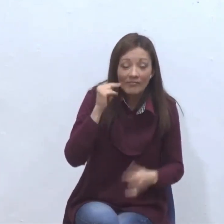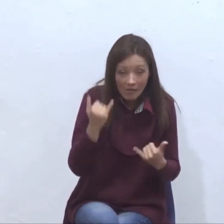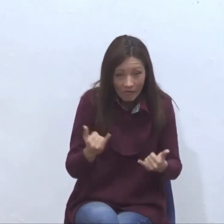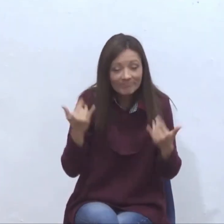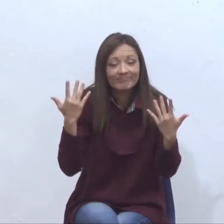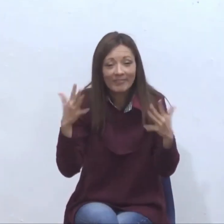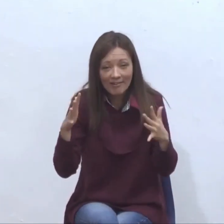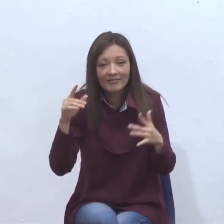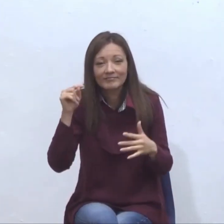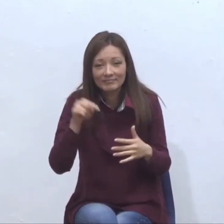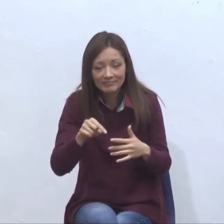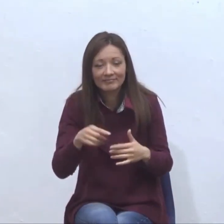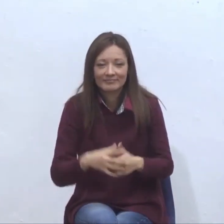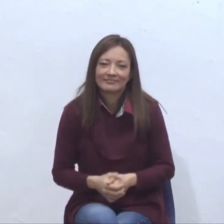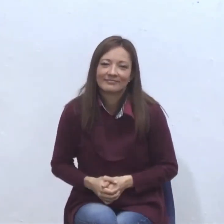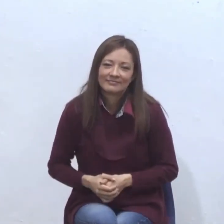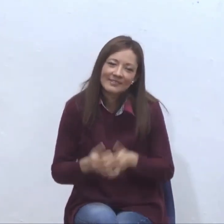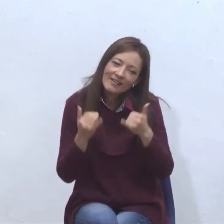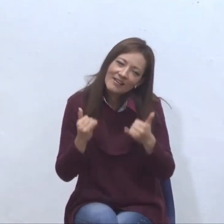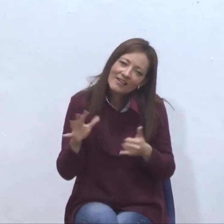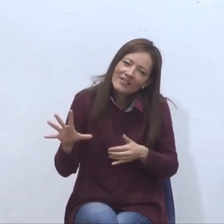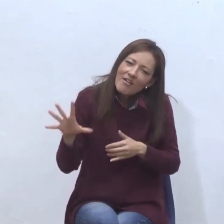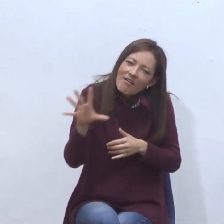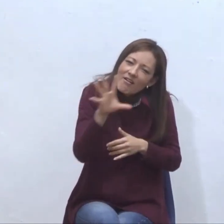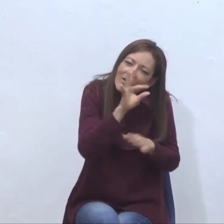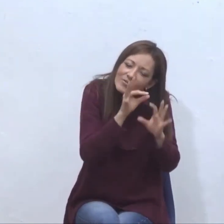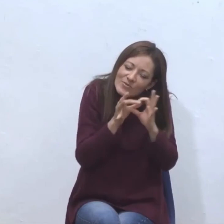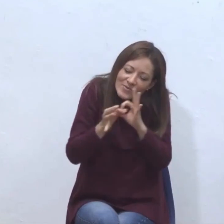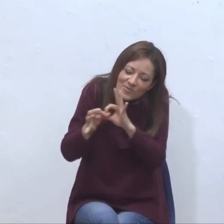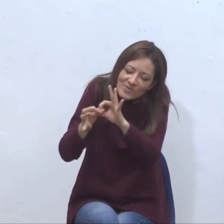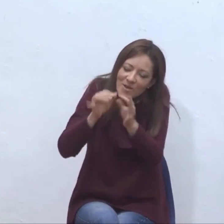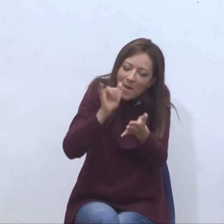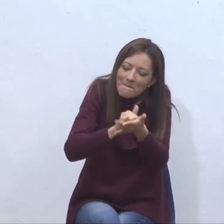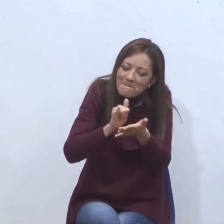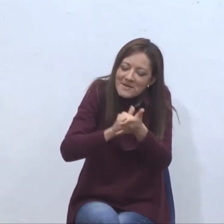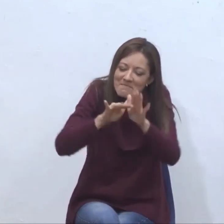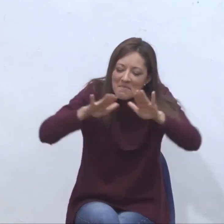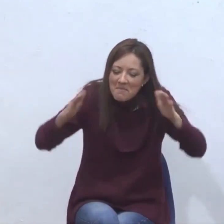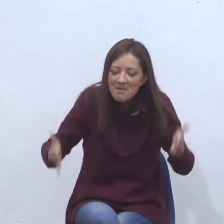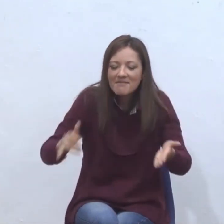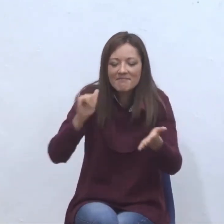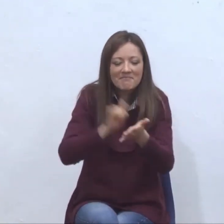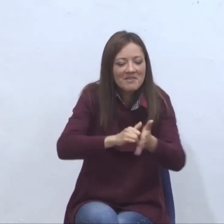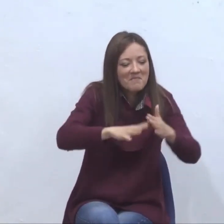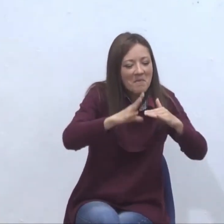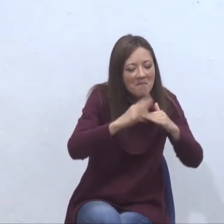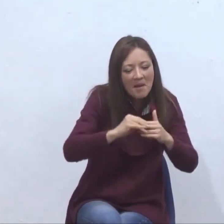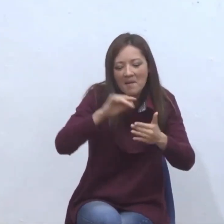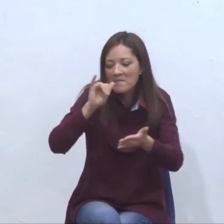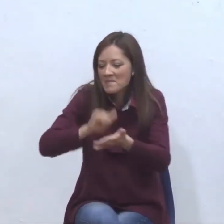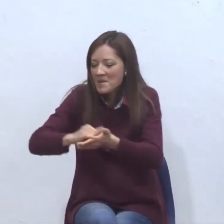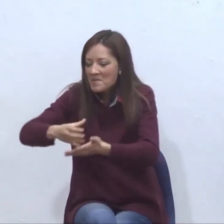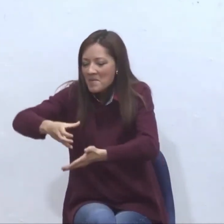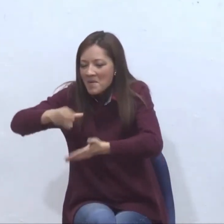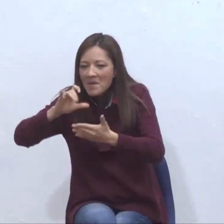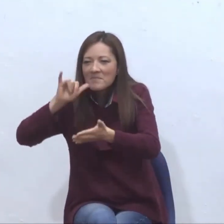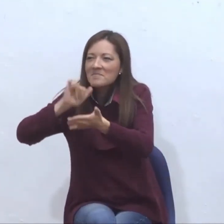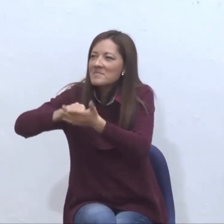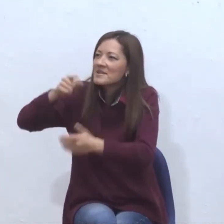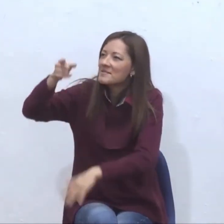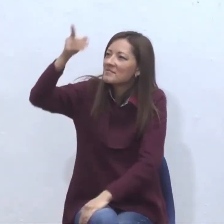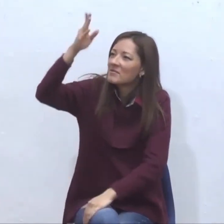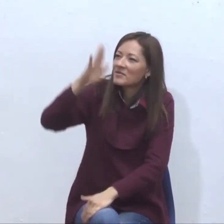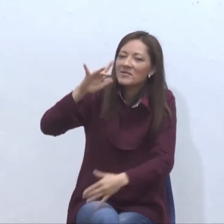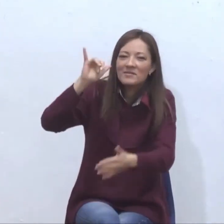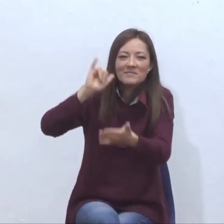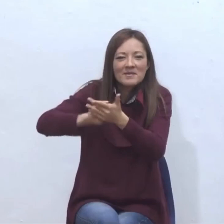celebrando. Que ahora todos juntos, en la misma mesa, con el mismo pan, la misma copa, el mismo Señor y bajo